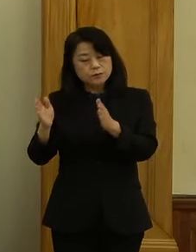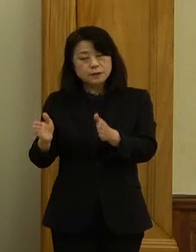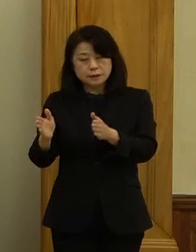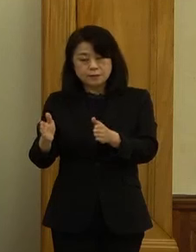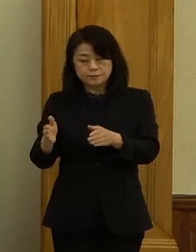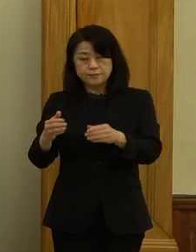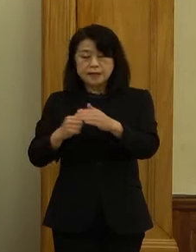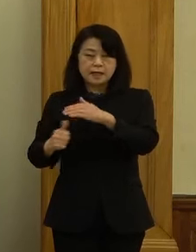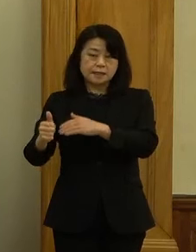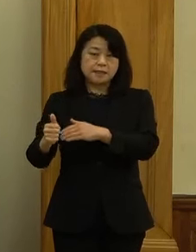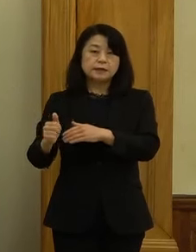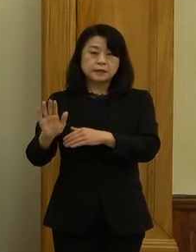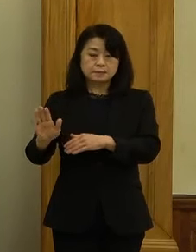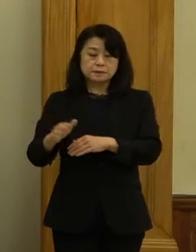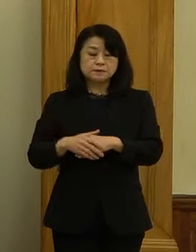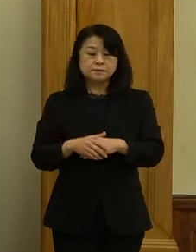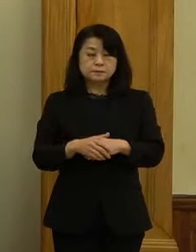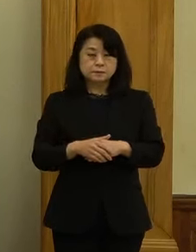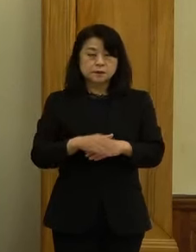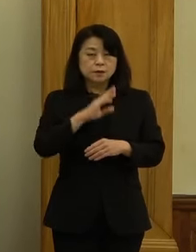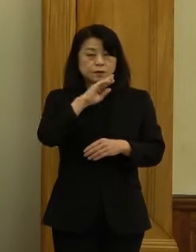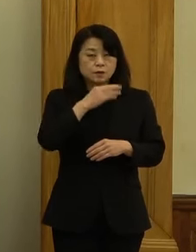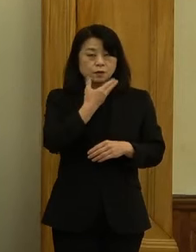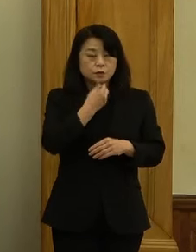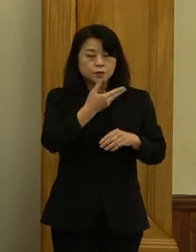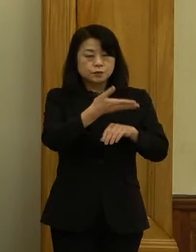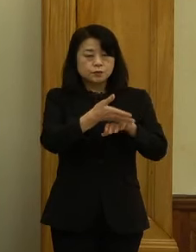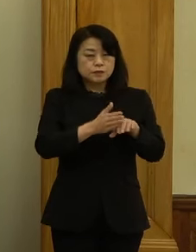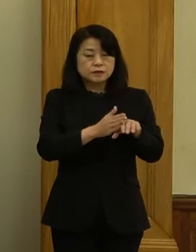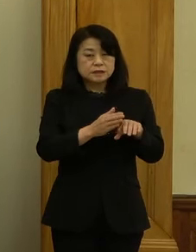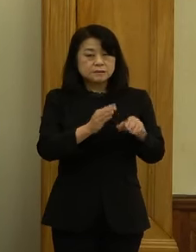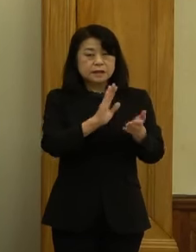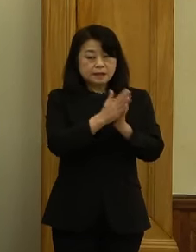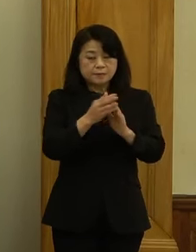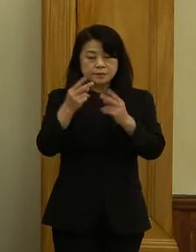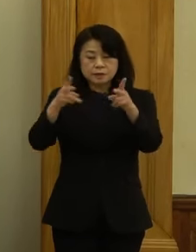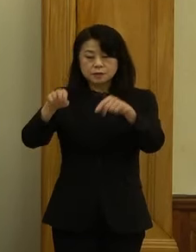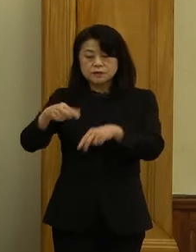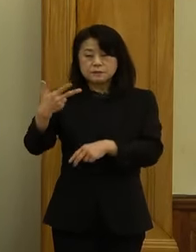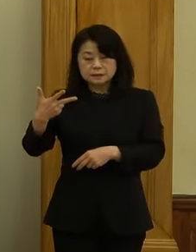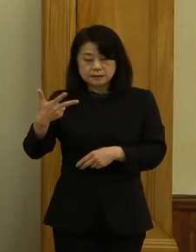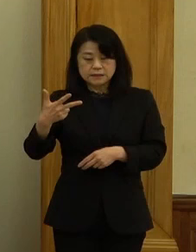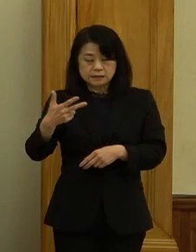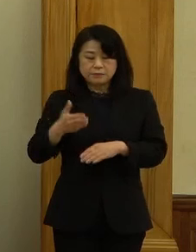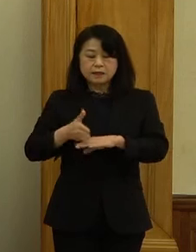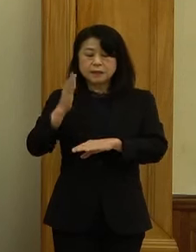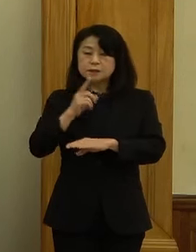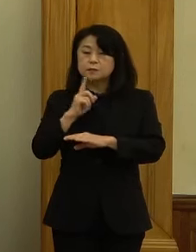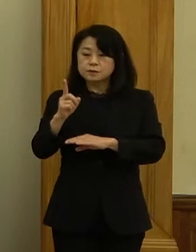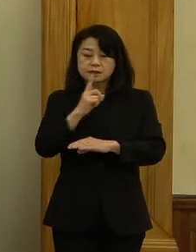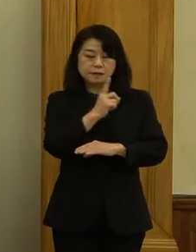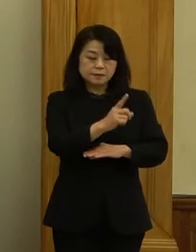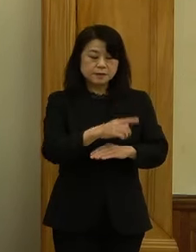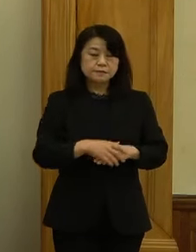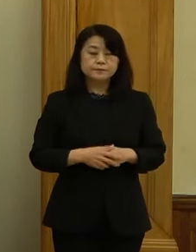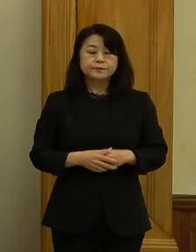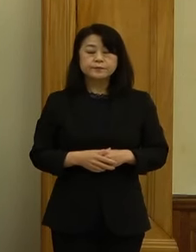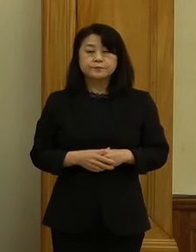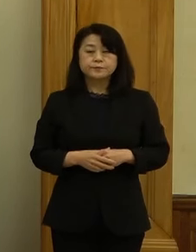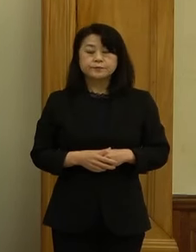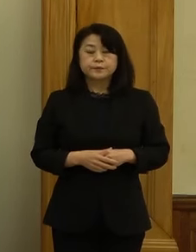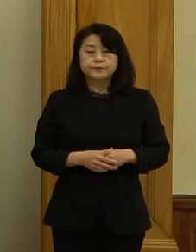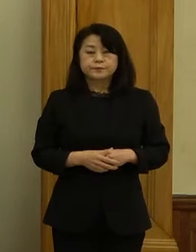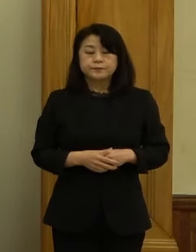ますえ支援団体である福島県及び広島県に広島市には心から感謝を申し上げたいと存じ